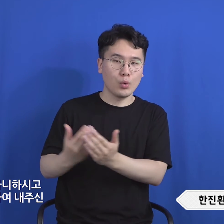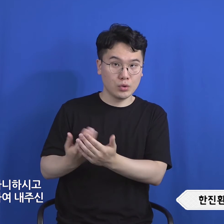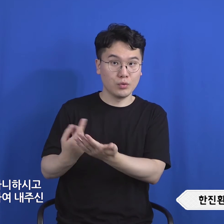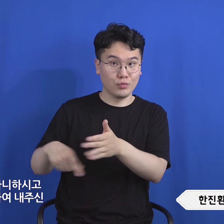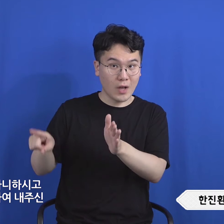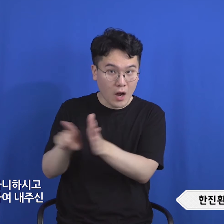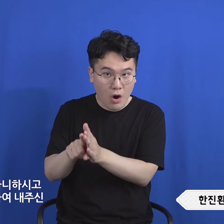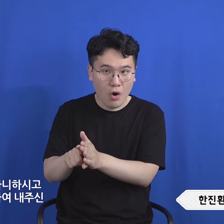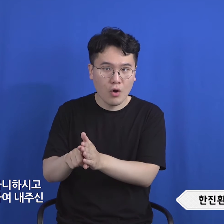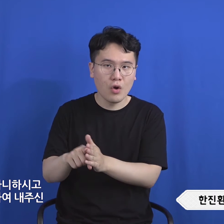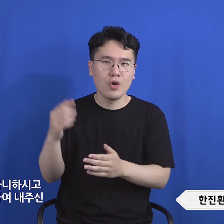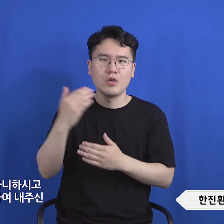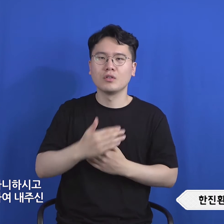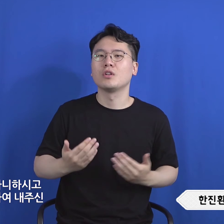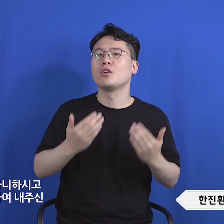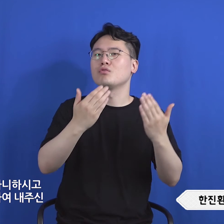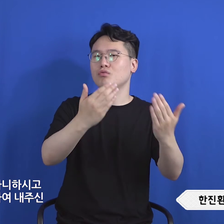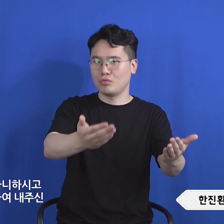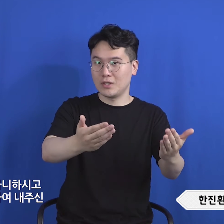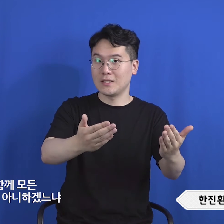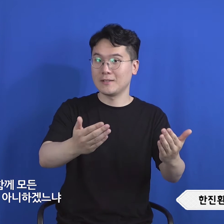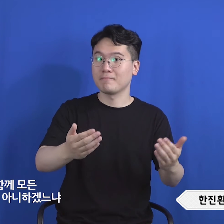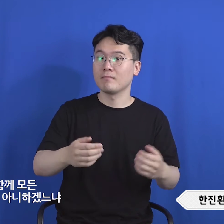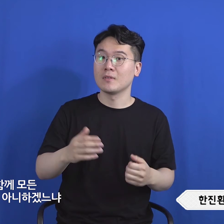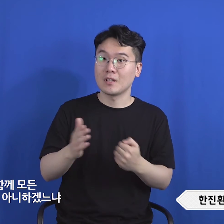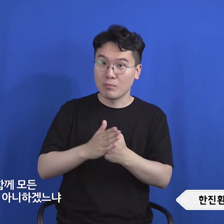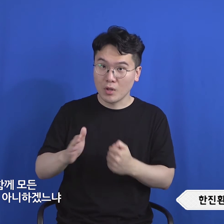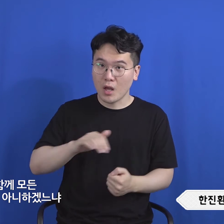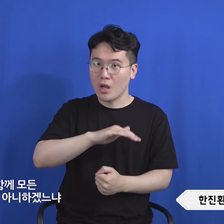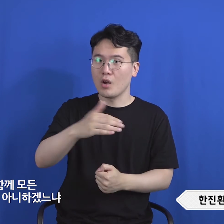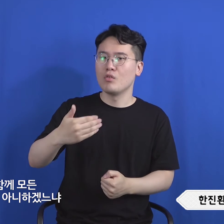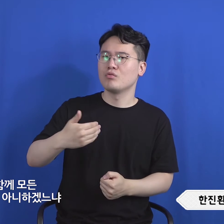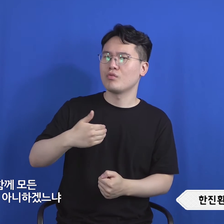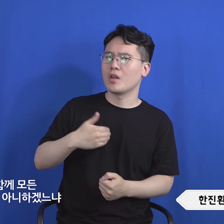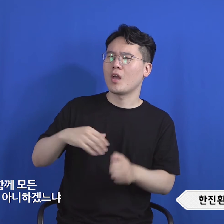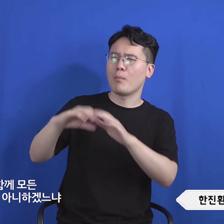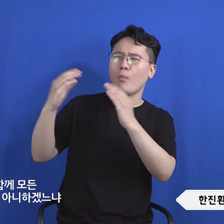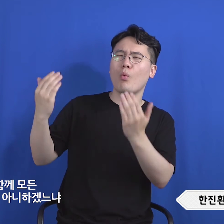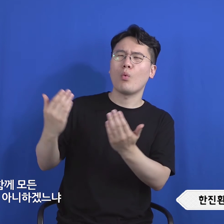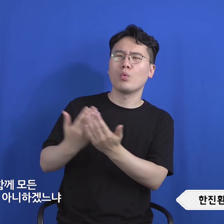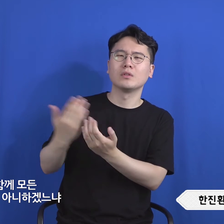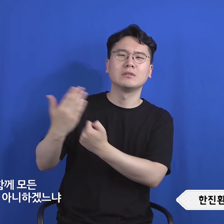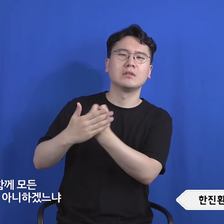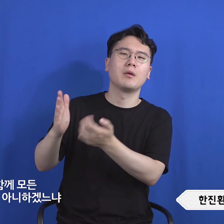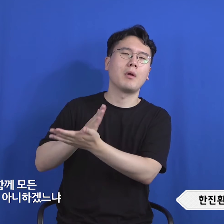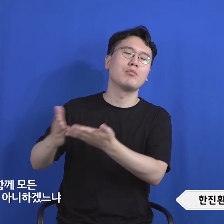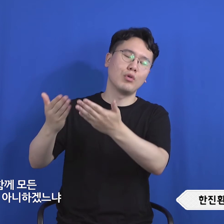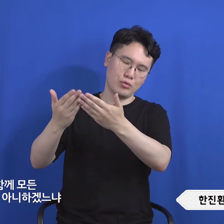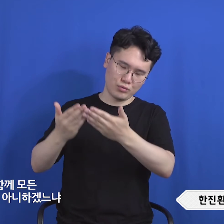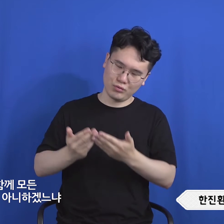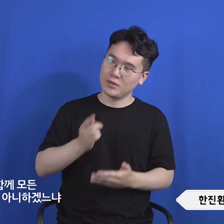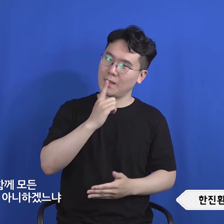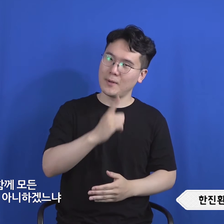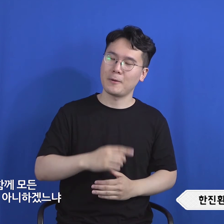내주시니가 어찌 그 아들과 함께 모든 것을 우리에게 주시지 아니하겠느냐. 여러분 믿으십니까?